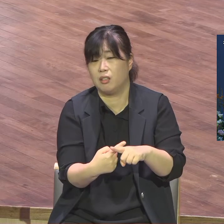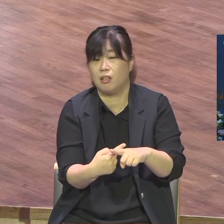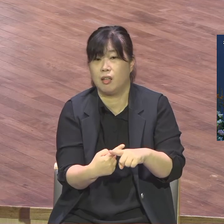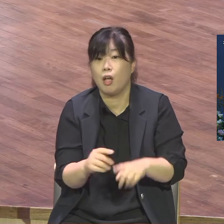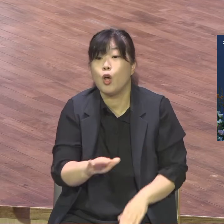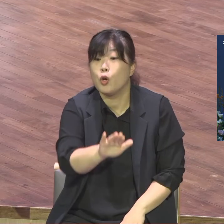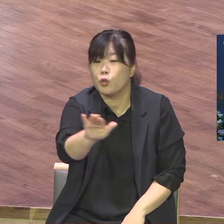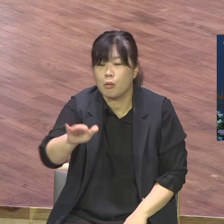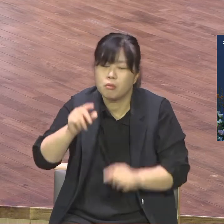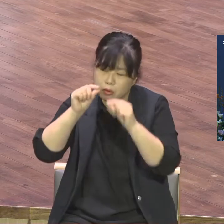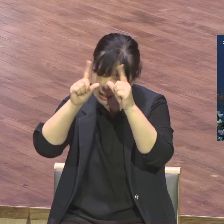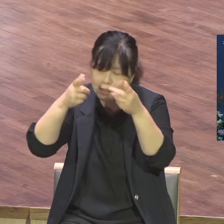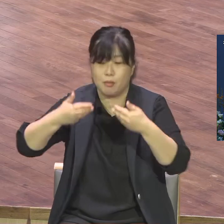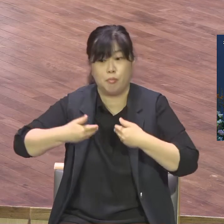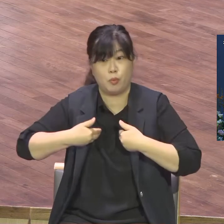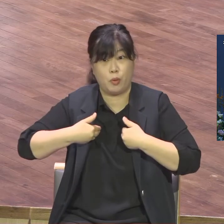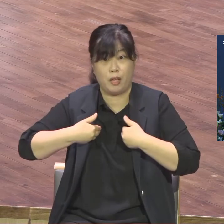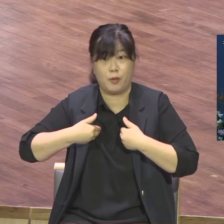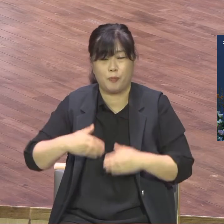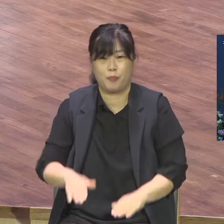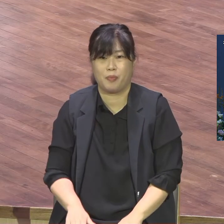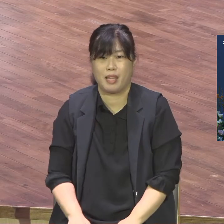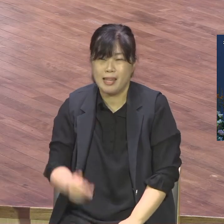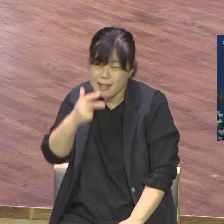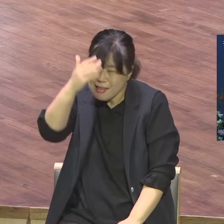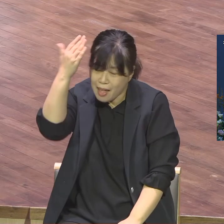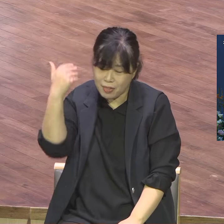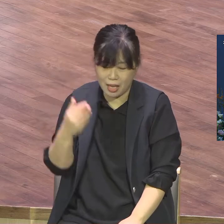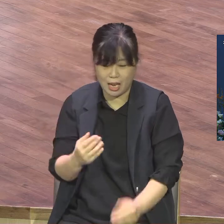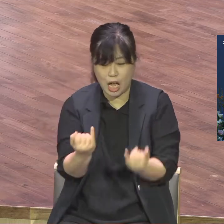지금도 여성을 차별하는 기독교 문화가